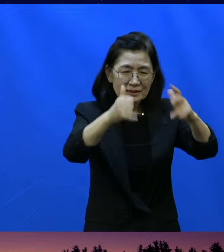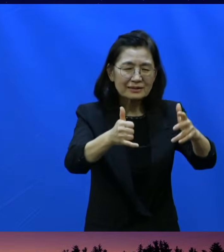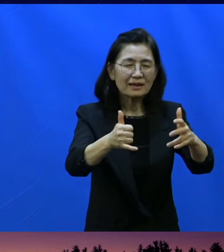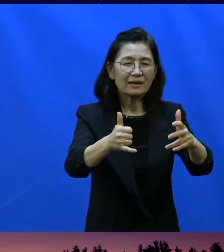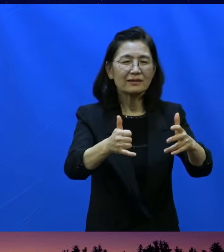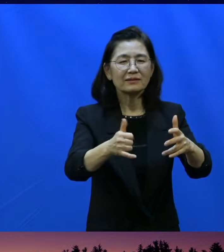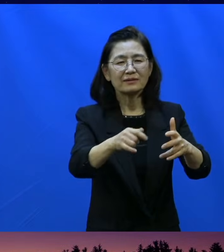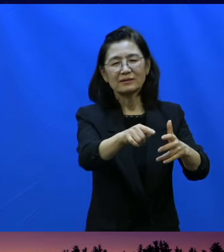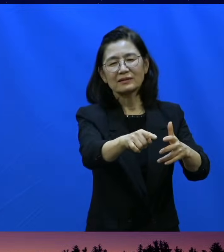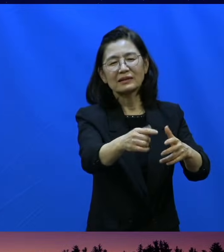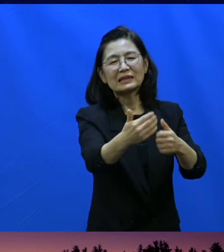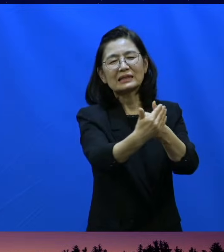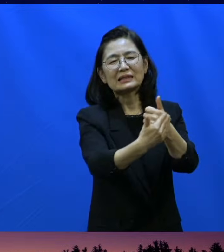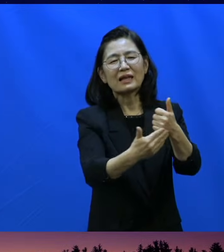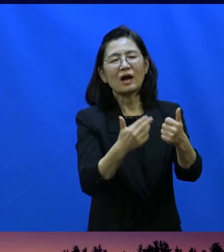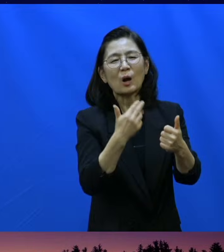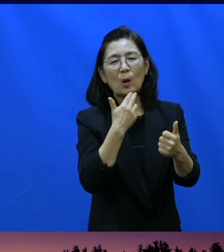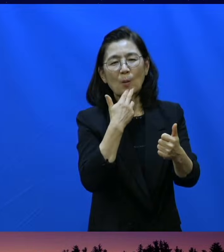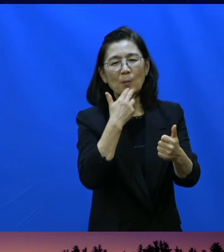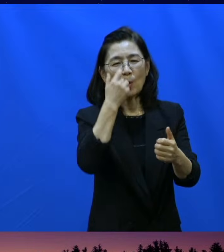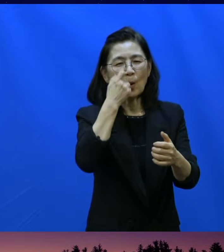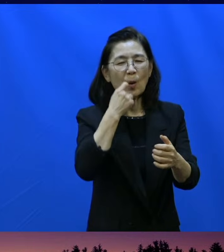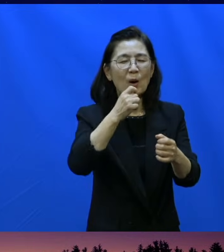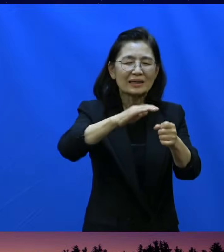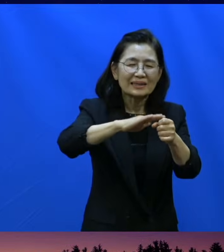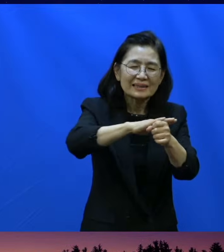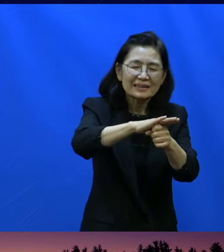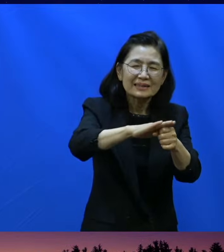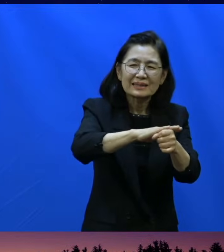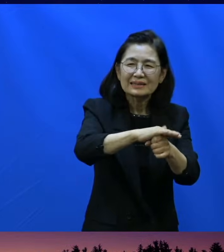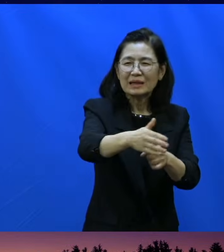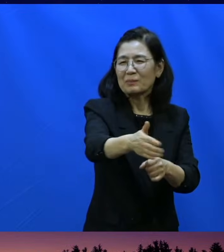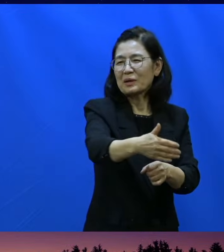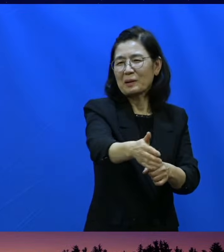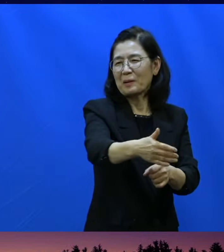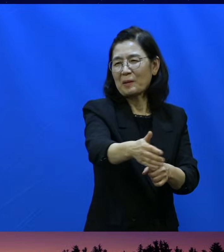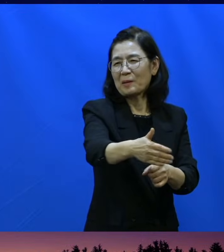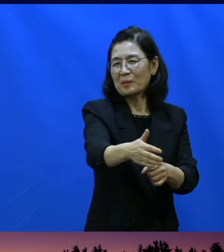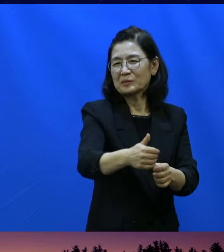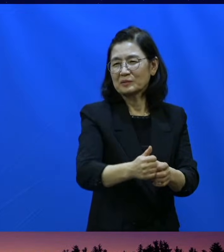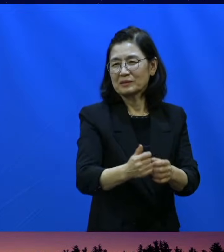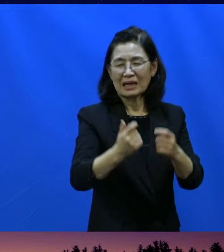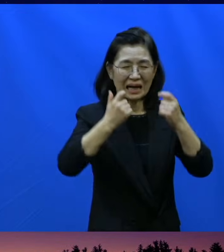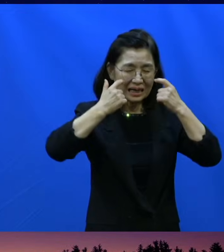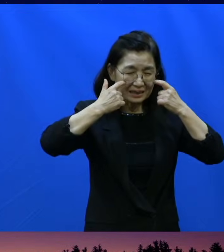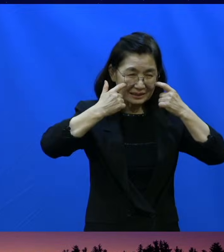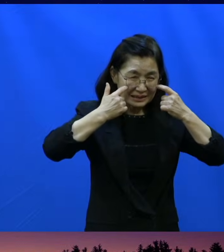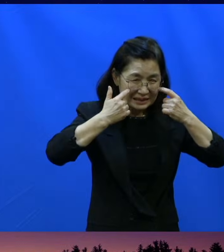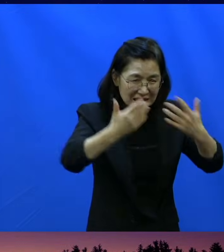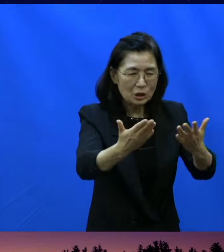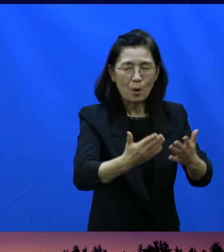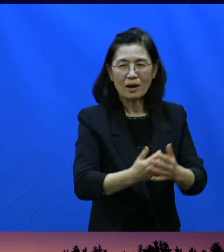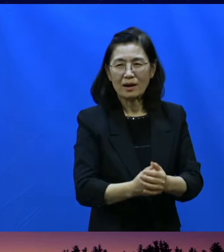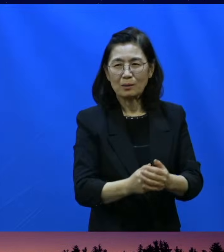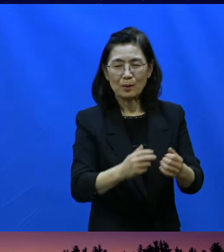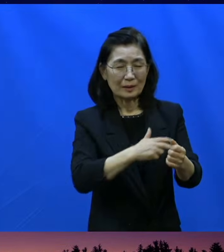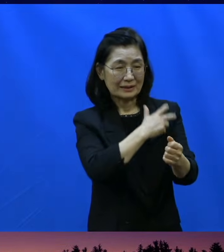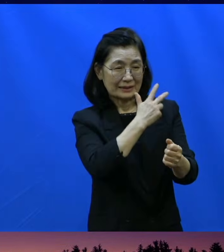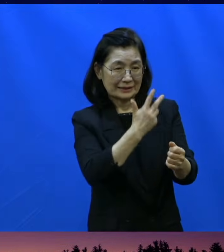없어요. 자비가 없어요. 애누리가 없어요. 냉혹해요. 정확해요. 자격과 기준을 따져요.